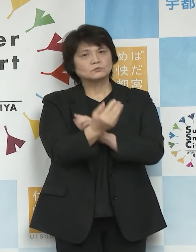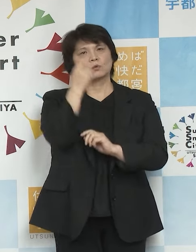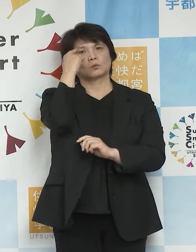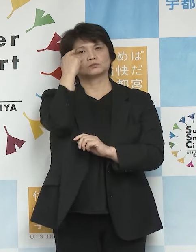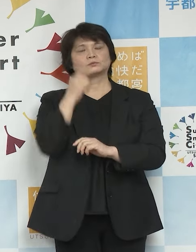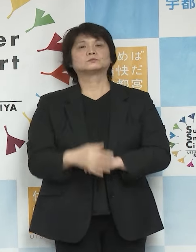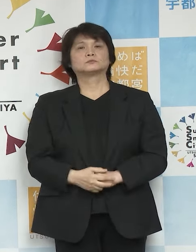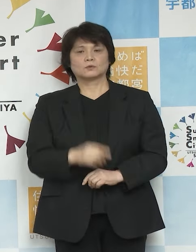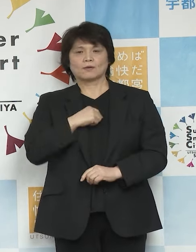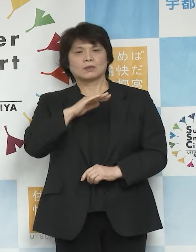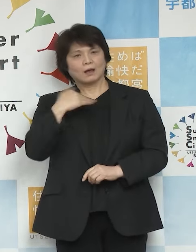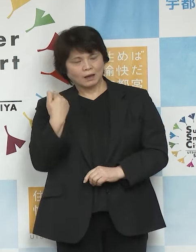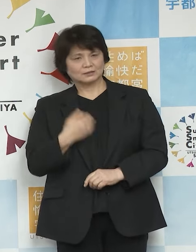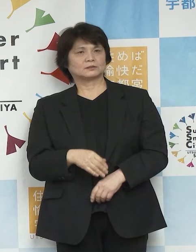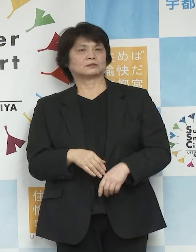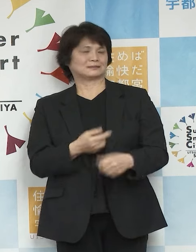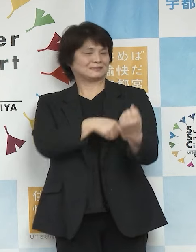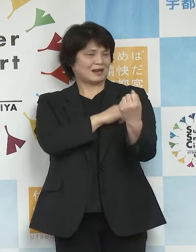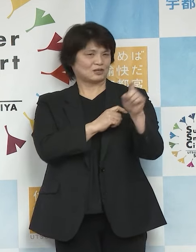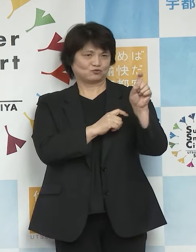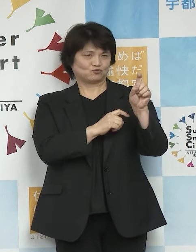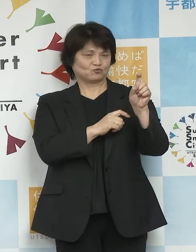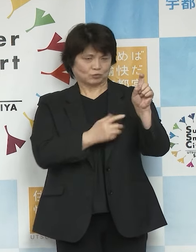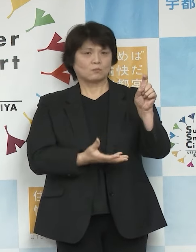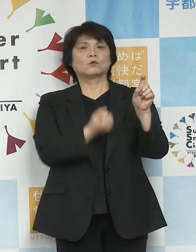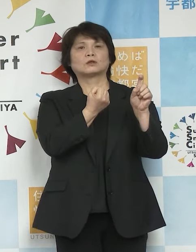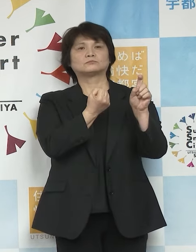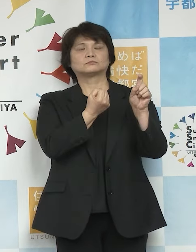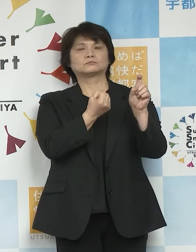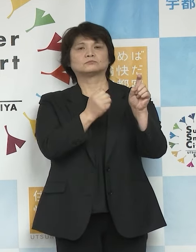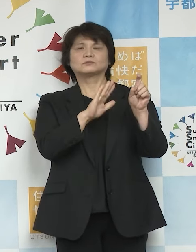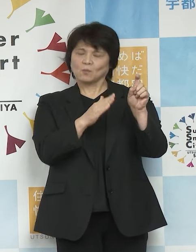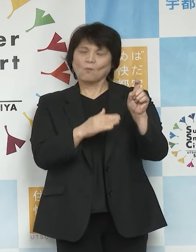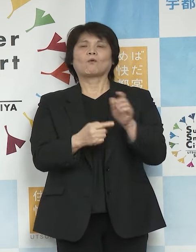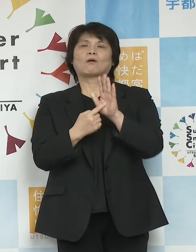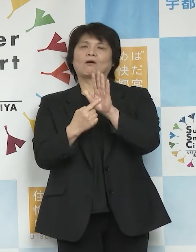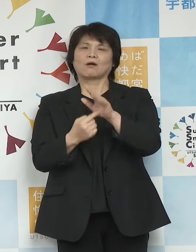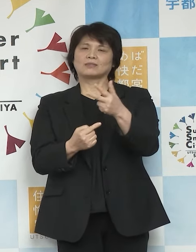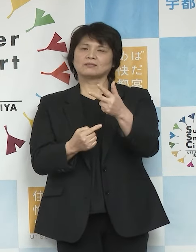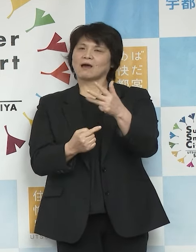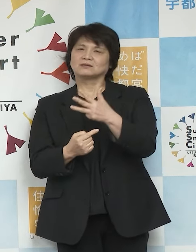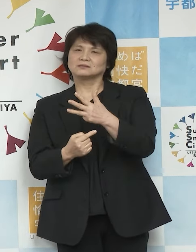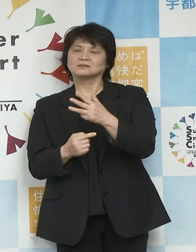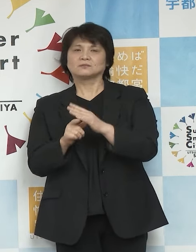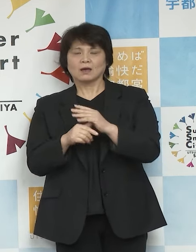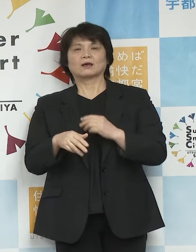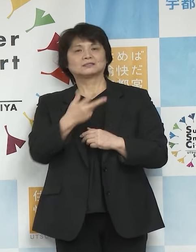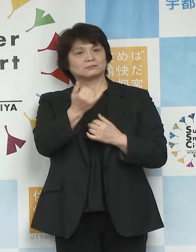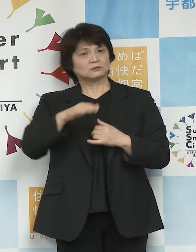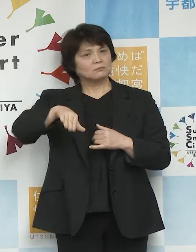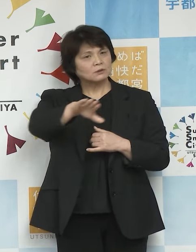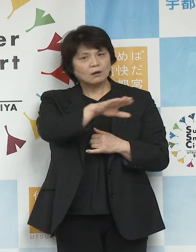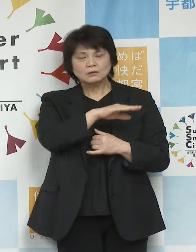。我々が10の力を持っていながら7とか8であれば、市民の皆さんにはそれし